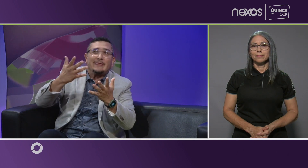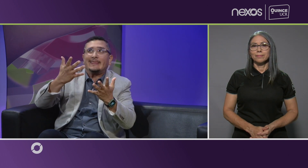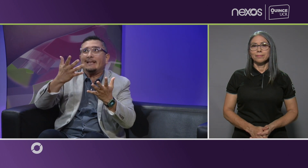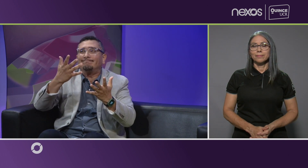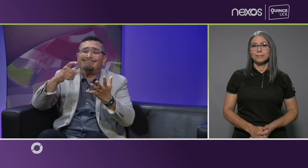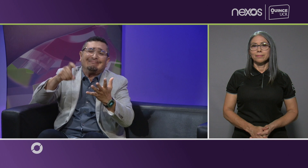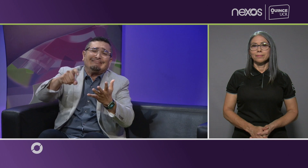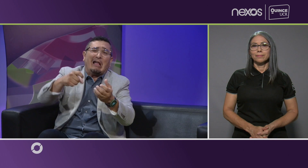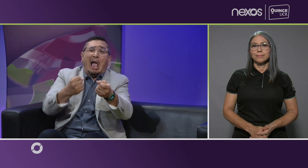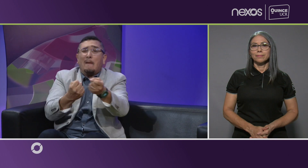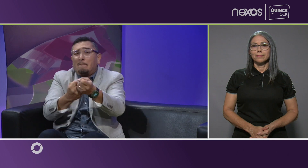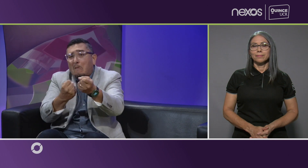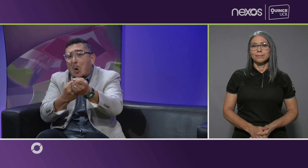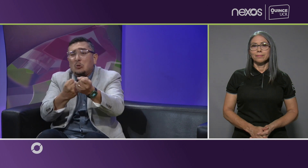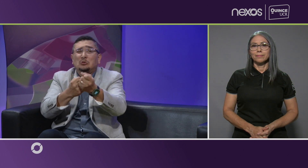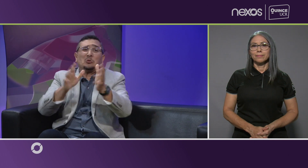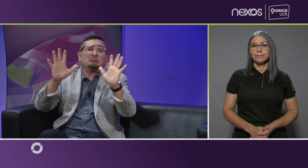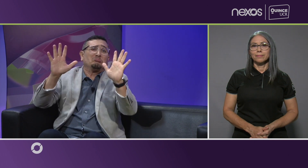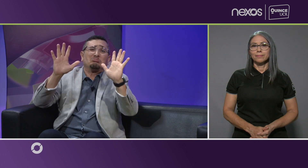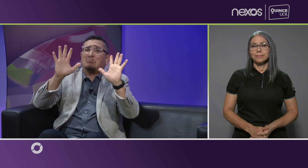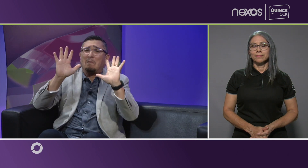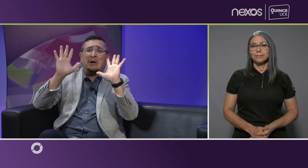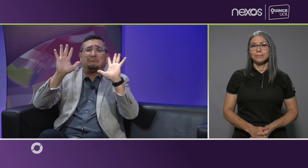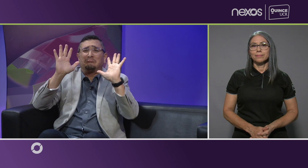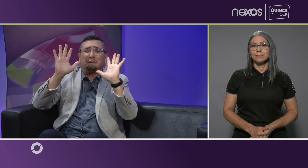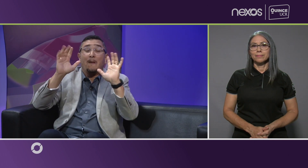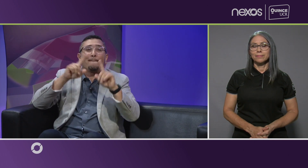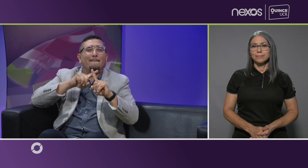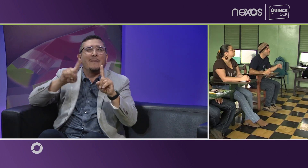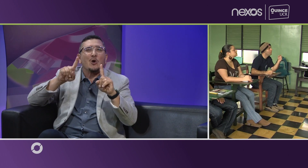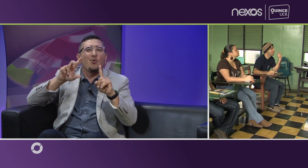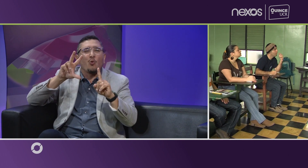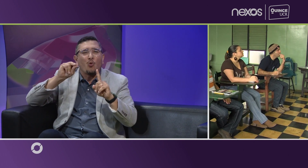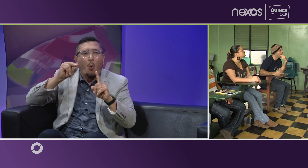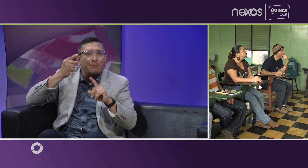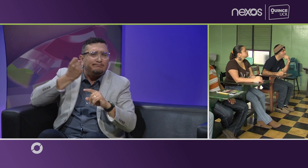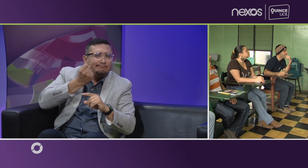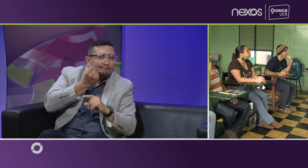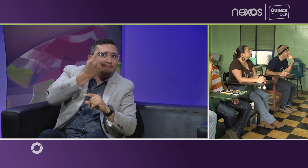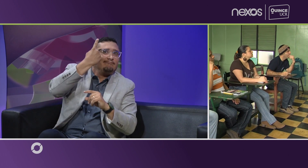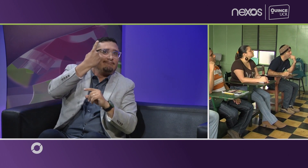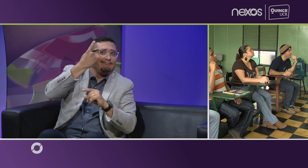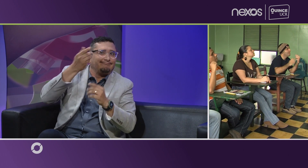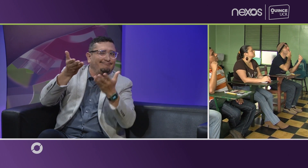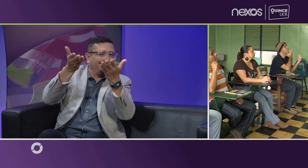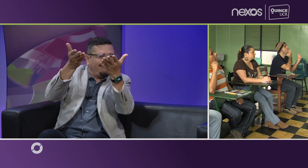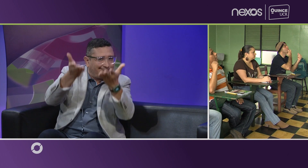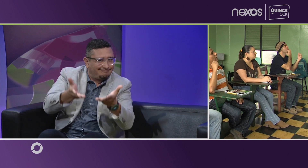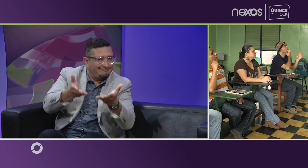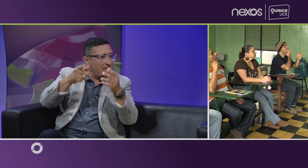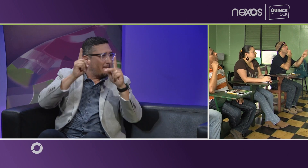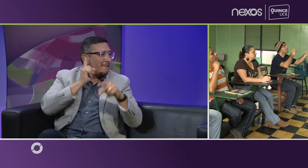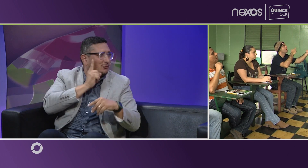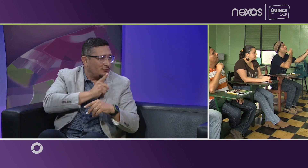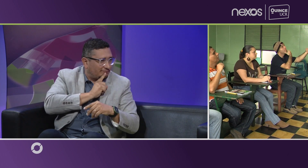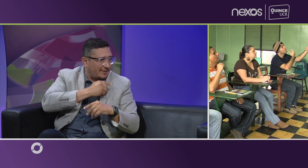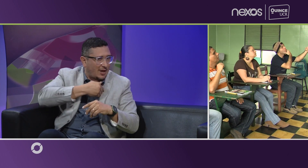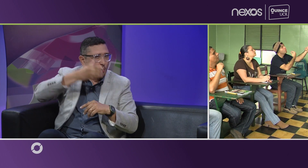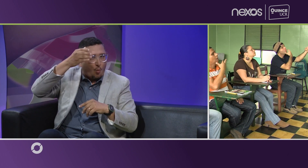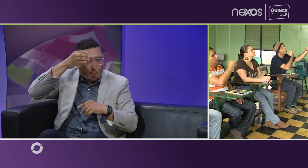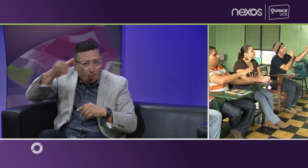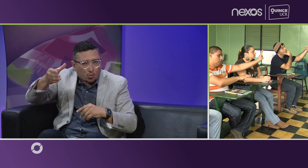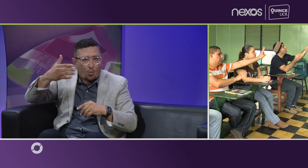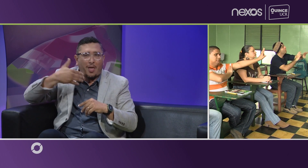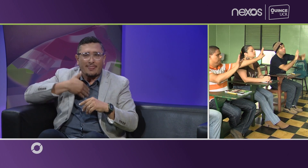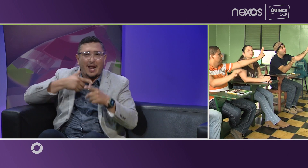especial, en donde solamente se le brinda algún tipo de apoyo a la persona. No. Hay que comprender que